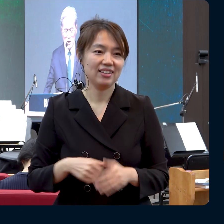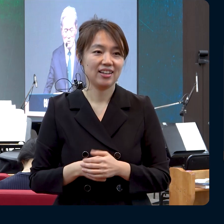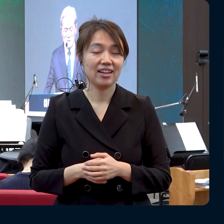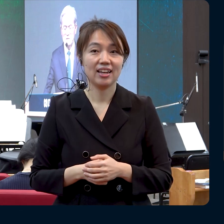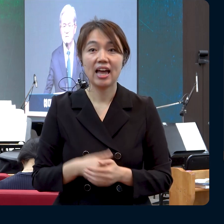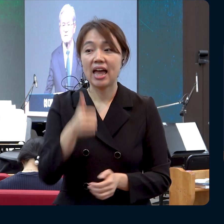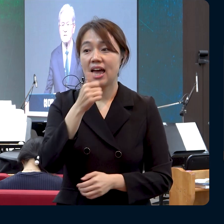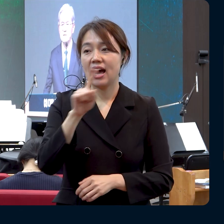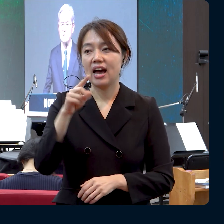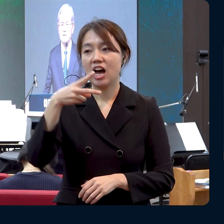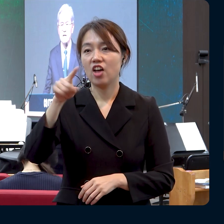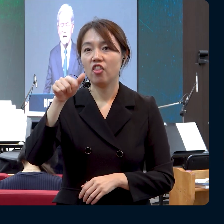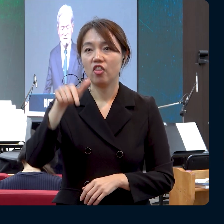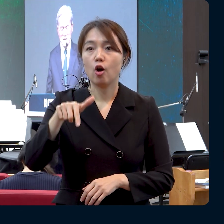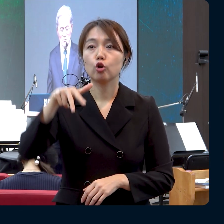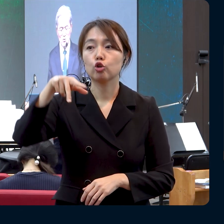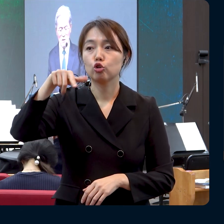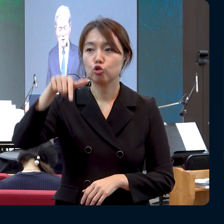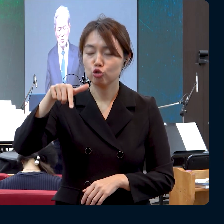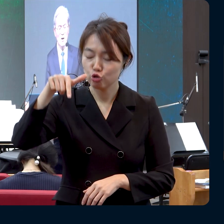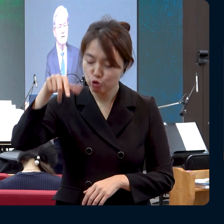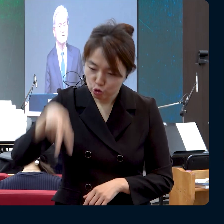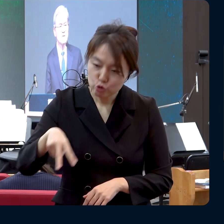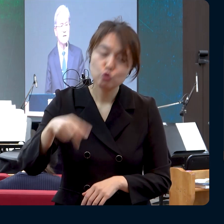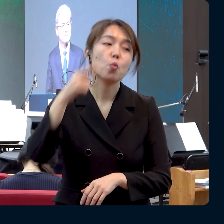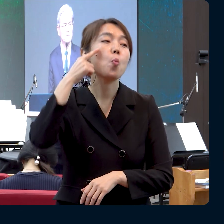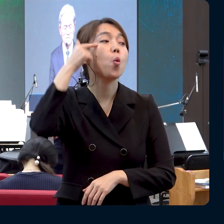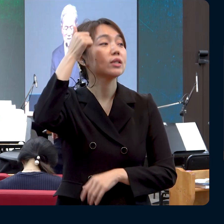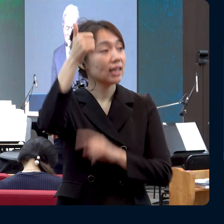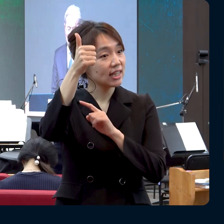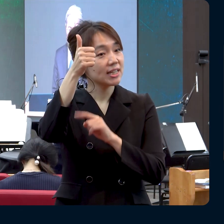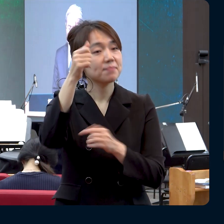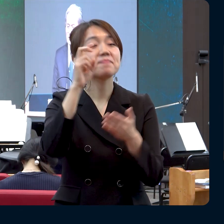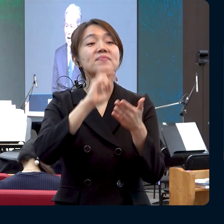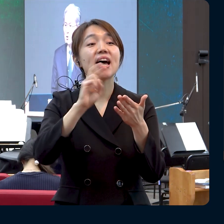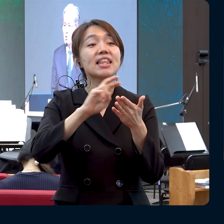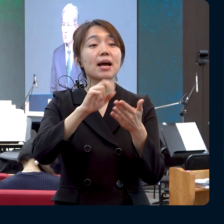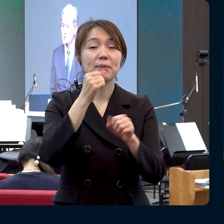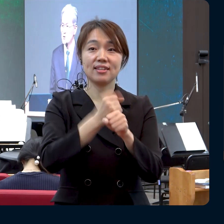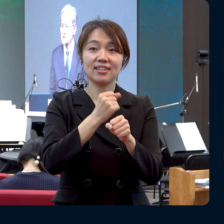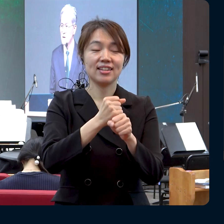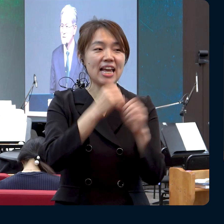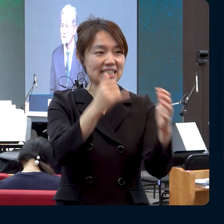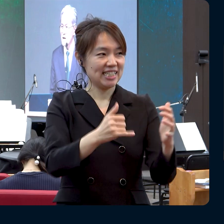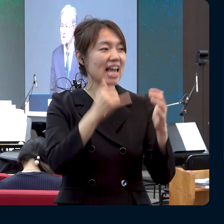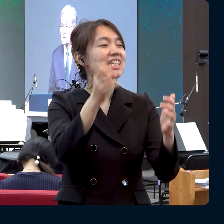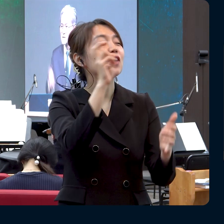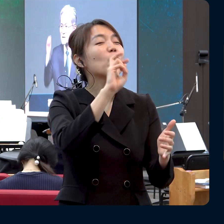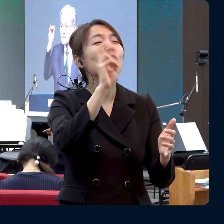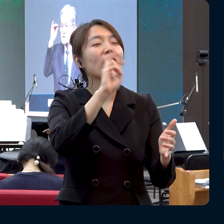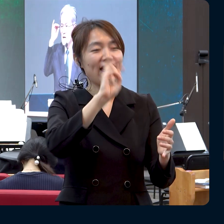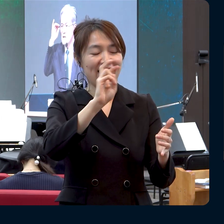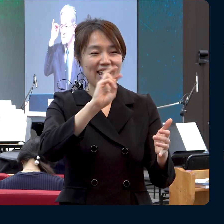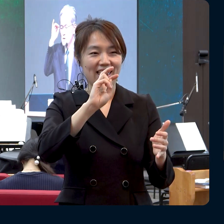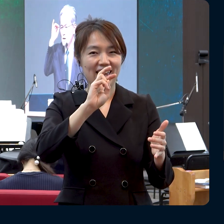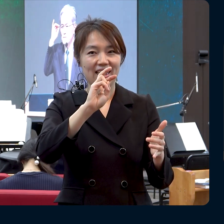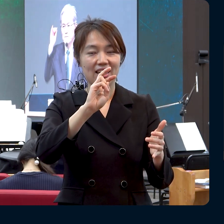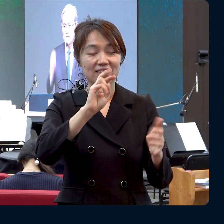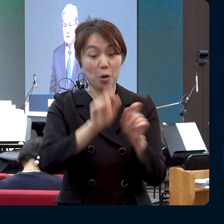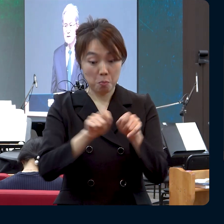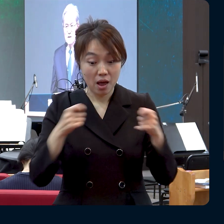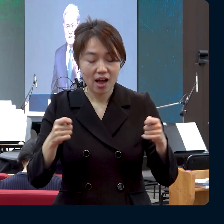하덕규 목사님이 만든 가시나무라고 하는 노래가 있습니다. 가요로 불렸지만 사실은